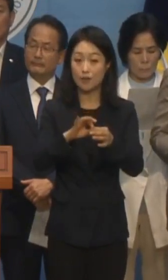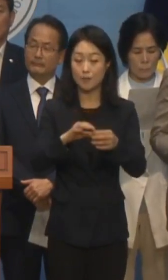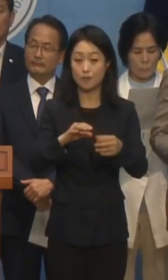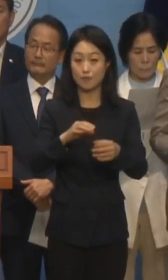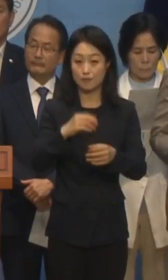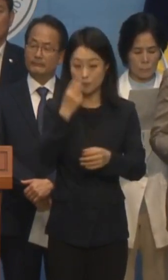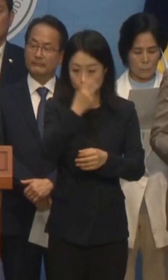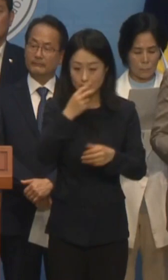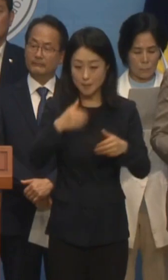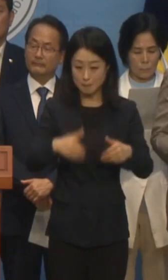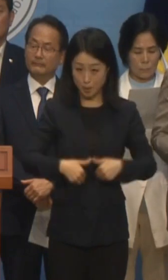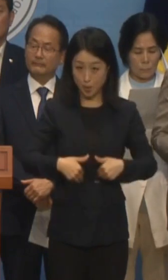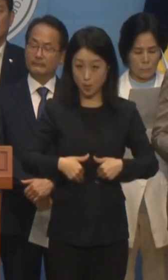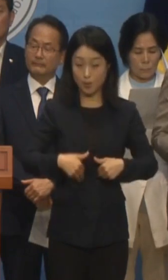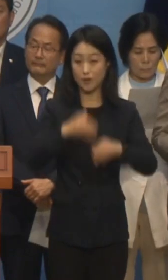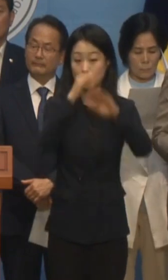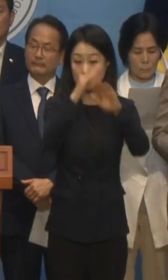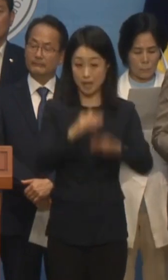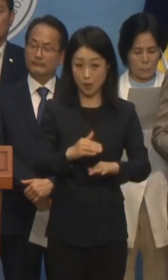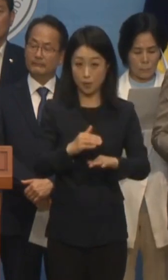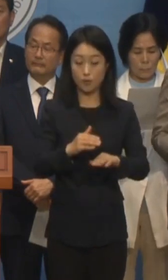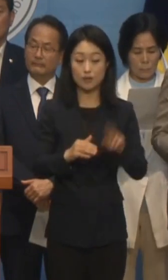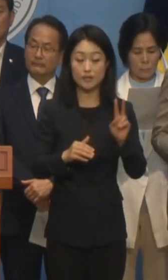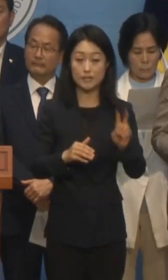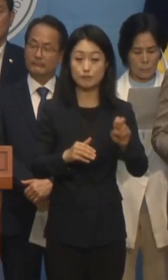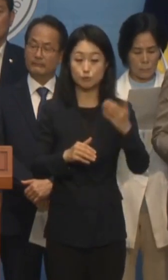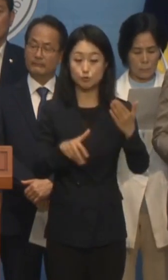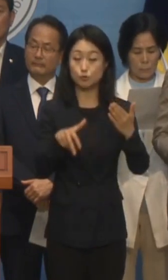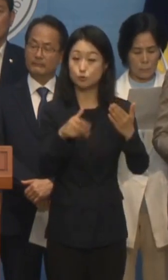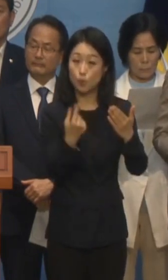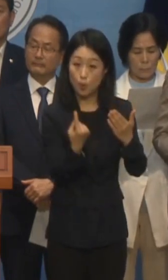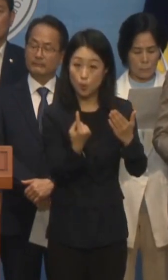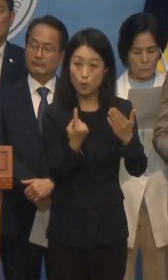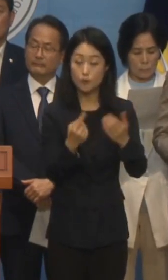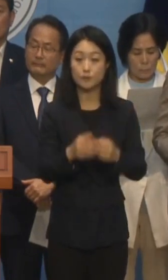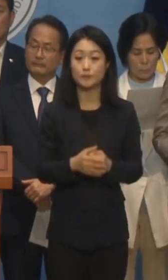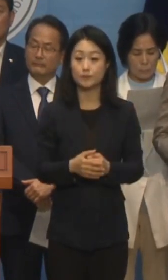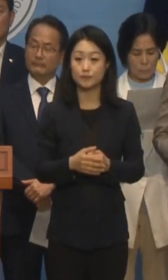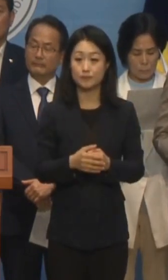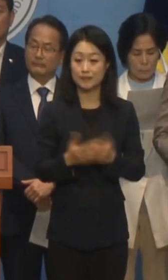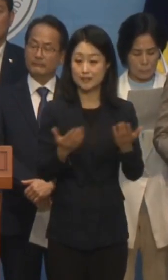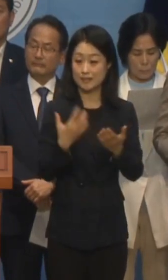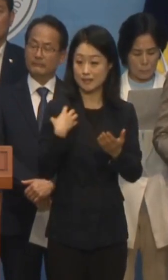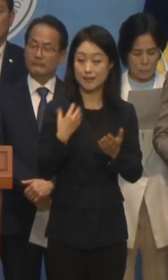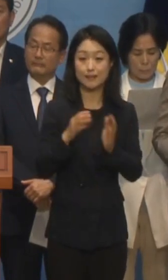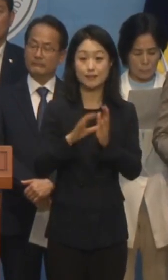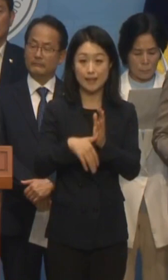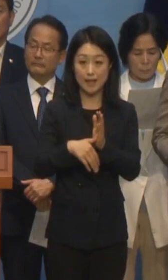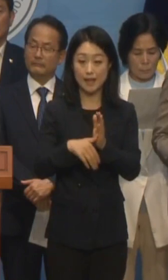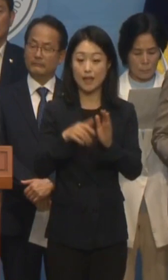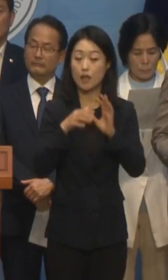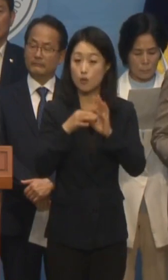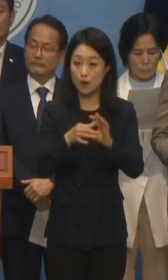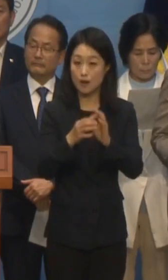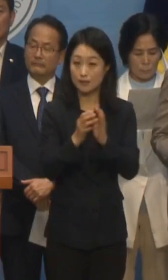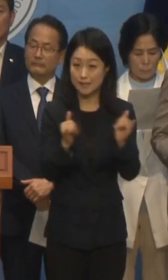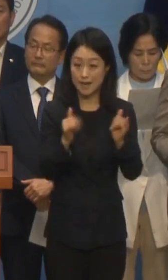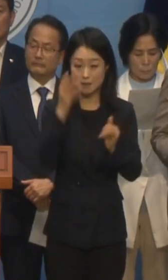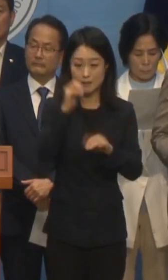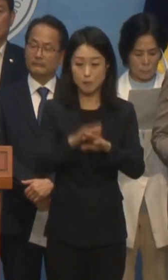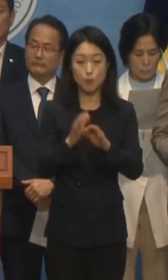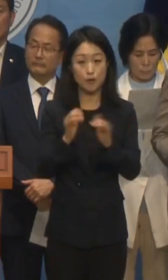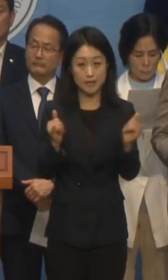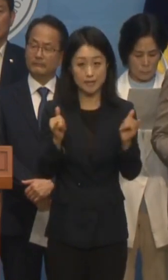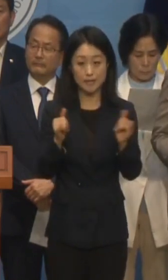있습니다. 그리고 권익위법 제29조에는 권익위가 기능 수행을 위해 이해관계인, 참고인